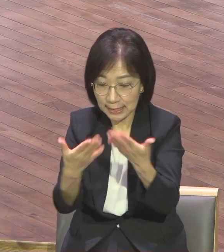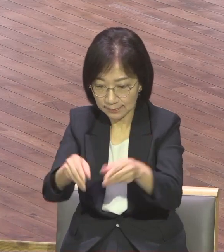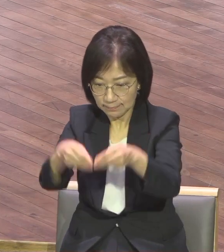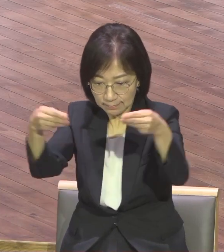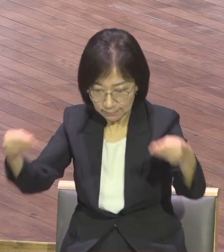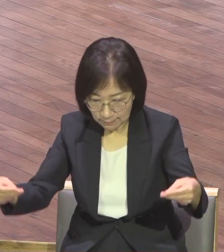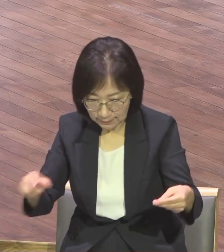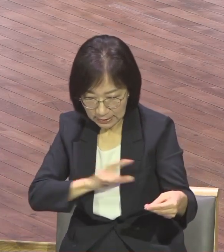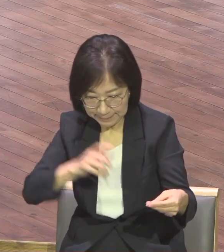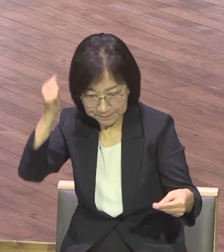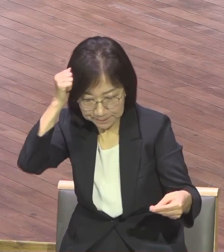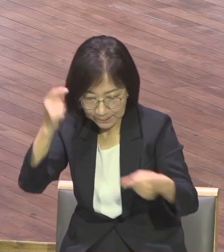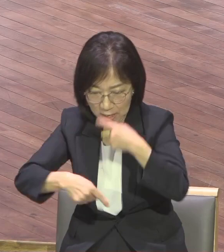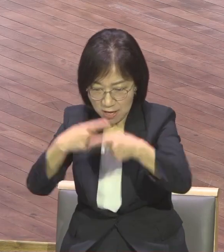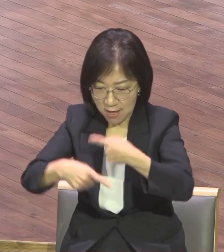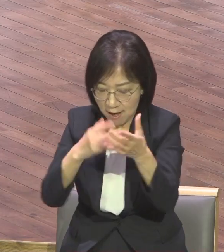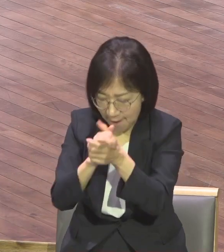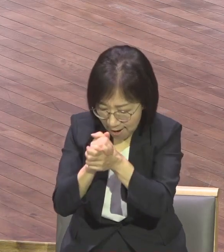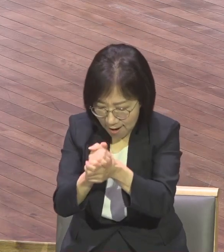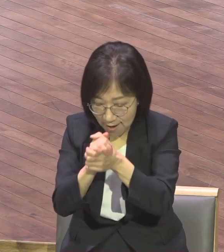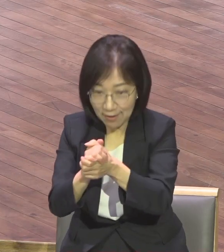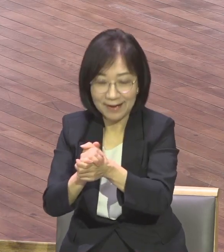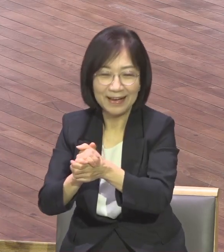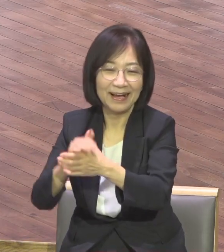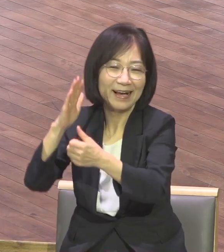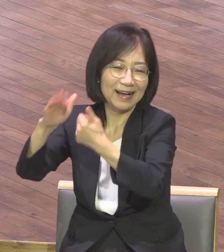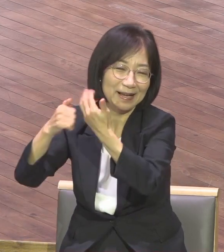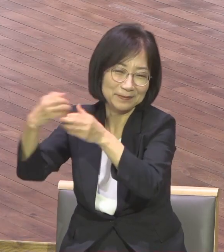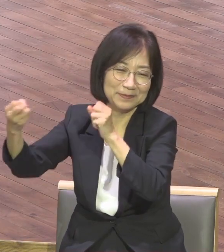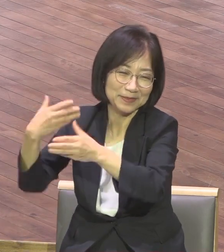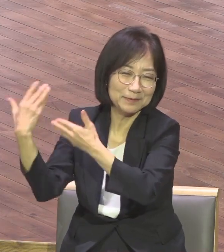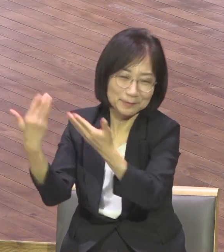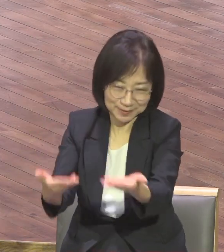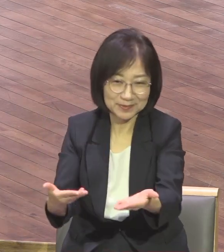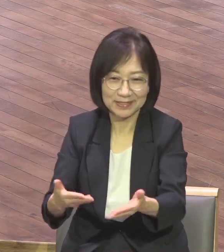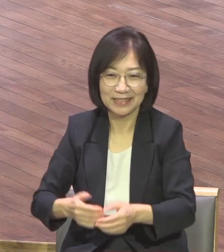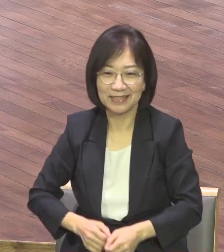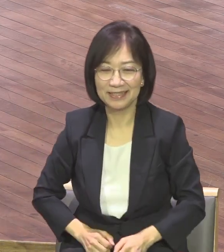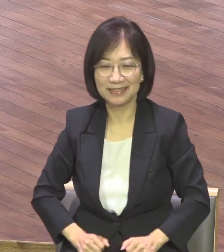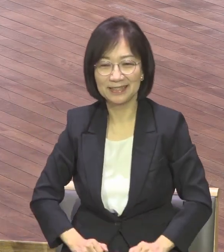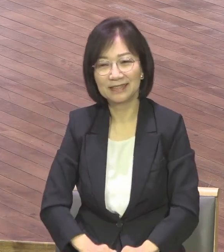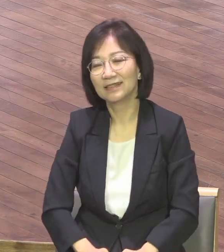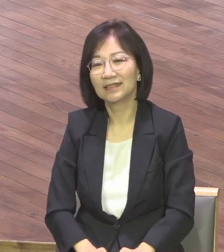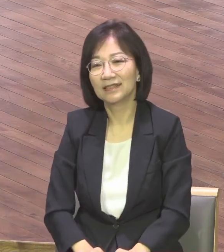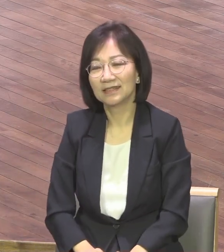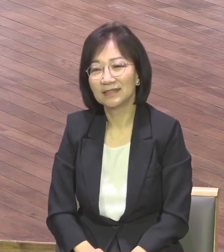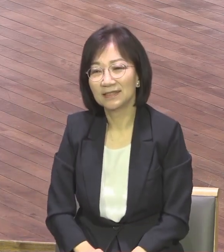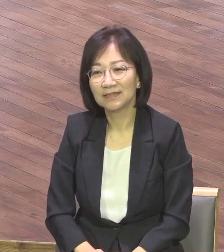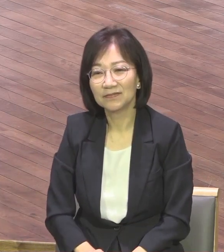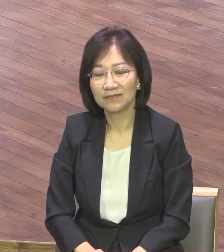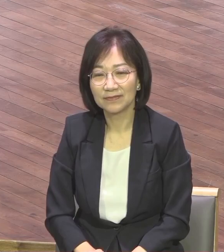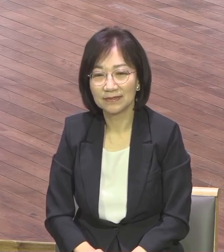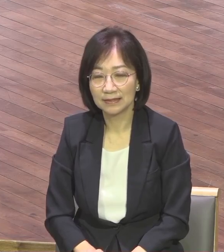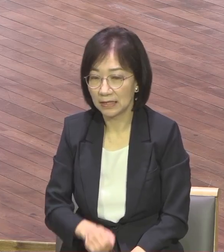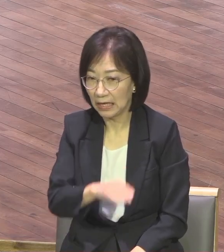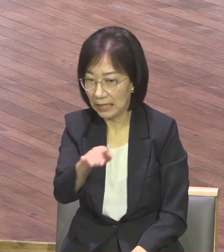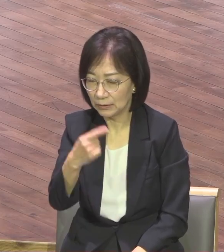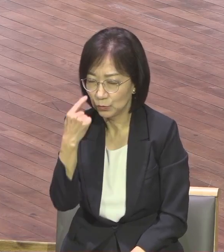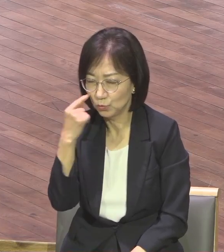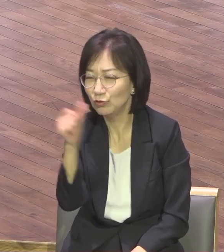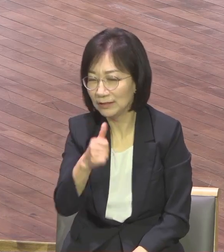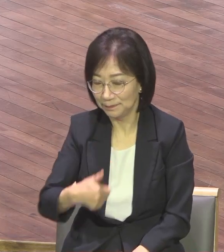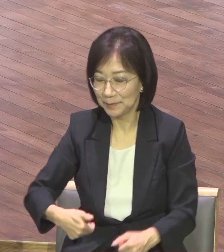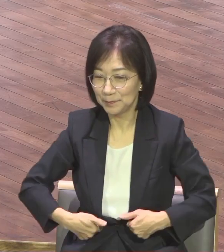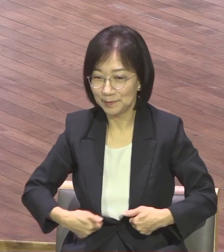그 필요 거기에 필요한 것 다 주시는 이 응답받게 될 거예요. 아멘. 여러분 눈치가 빠르네. 눈치가